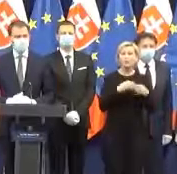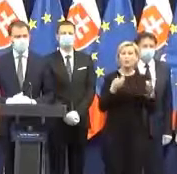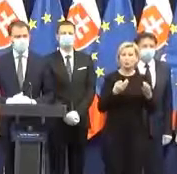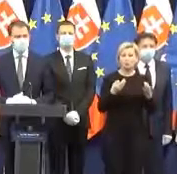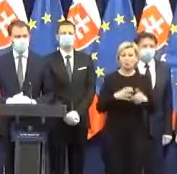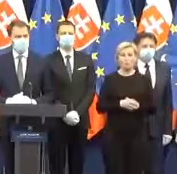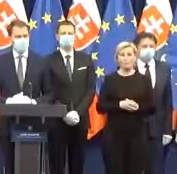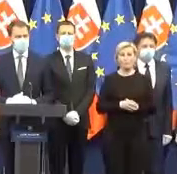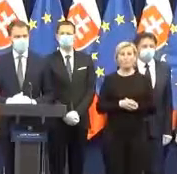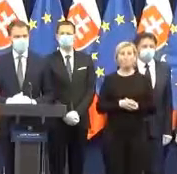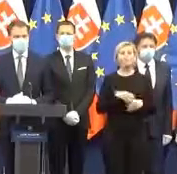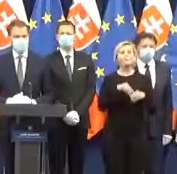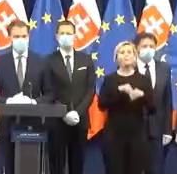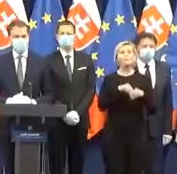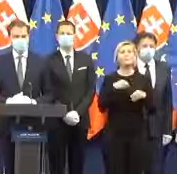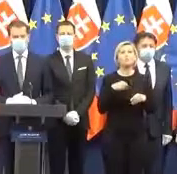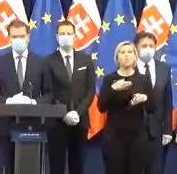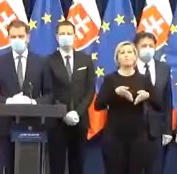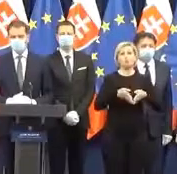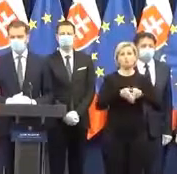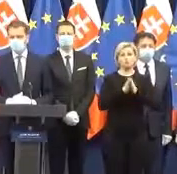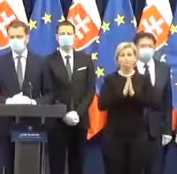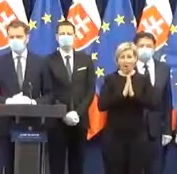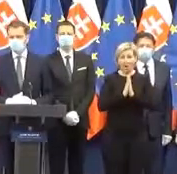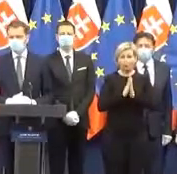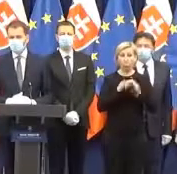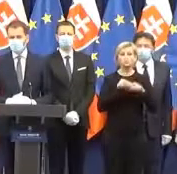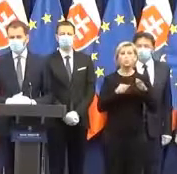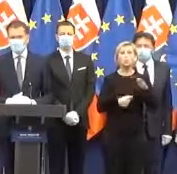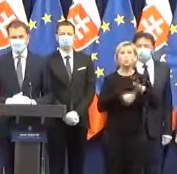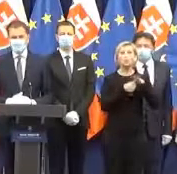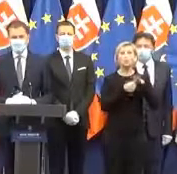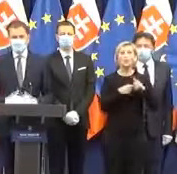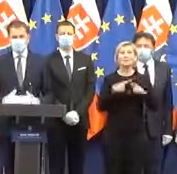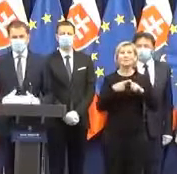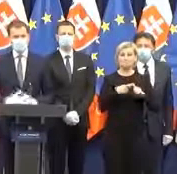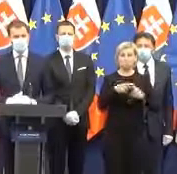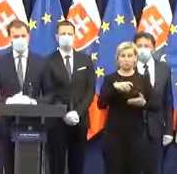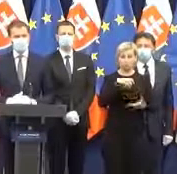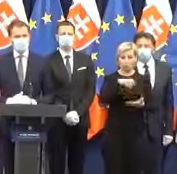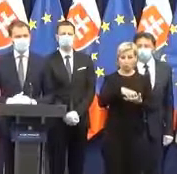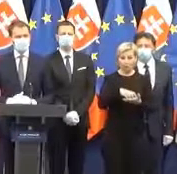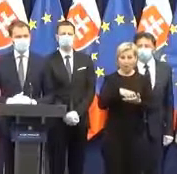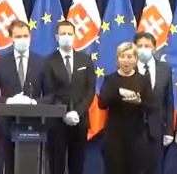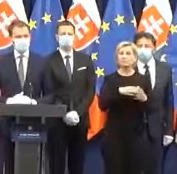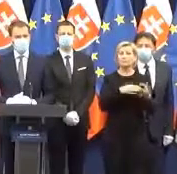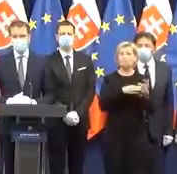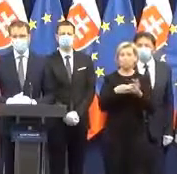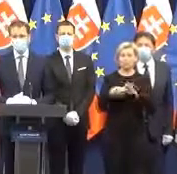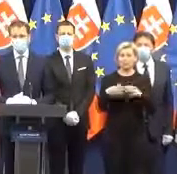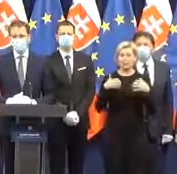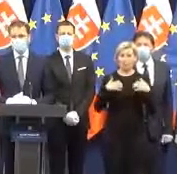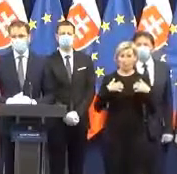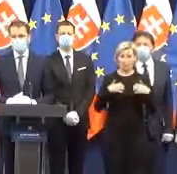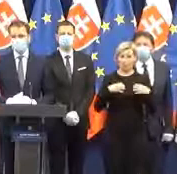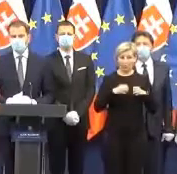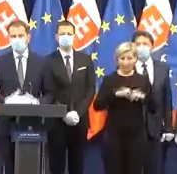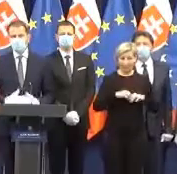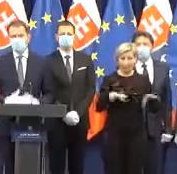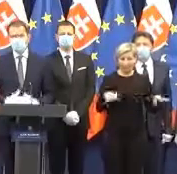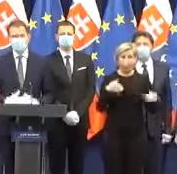požiadali jednotlivých členov ústredného krízového štábu v prípade koronavírusu, aby nás informovali